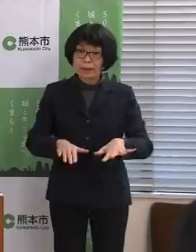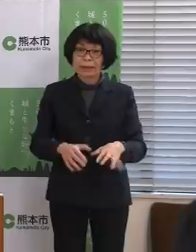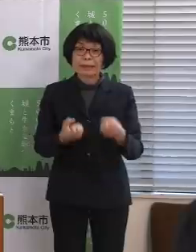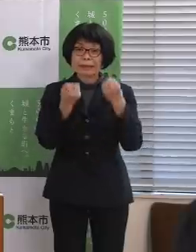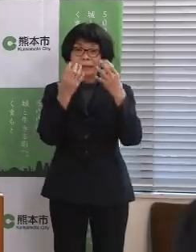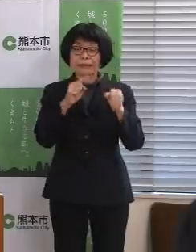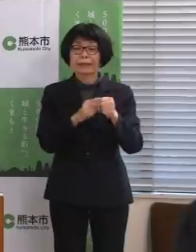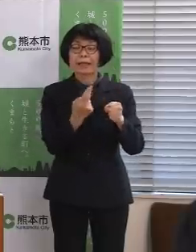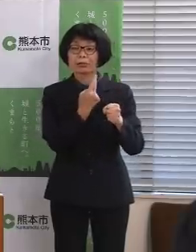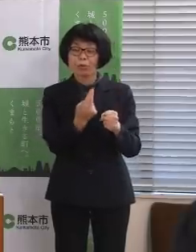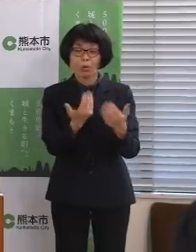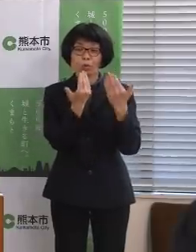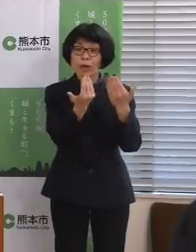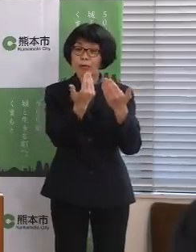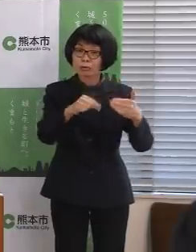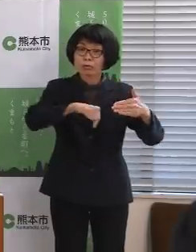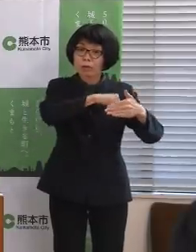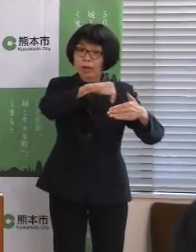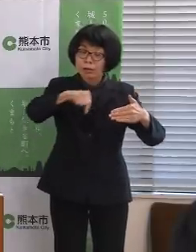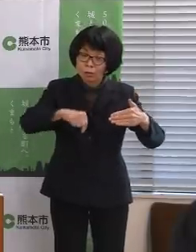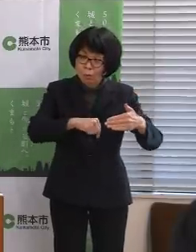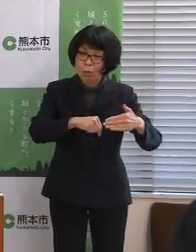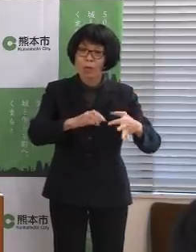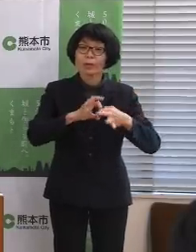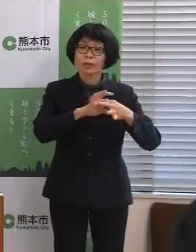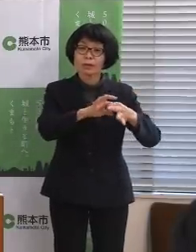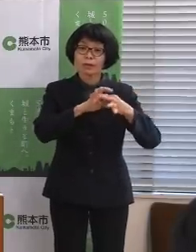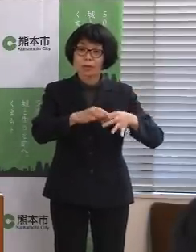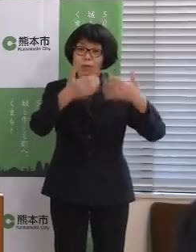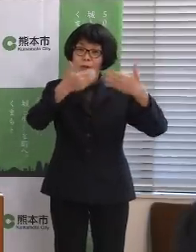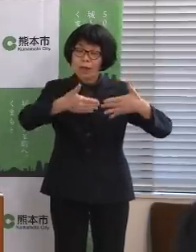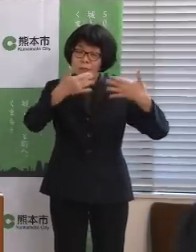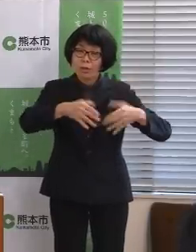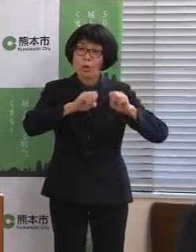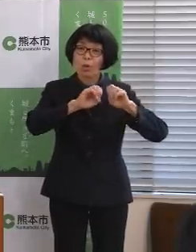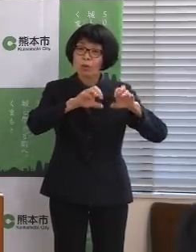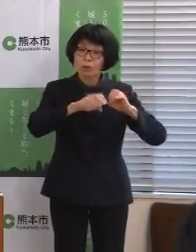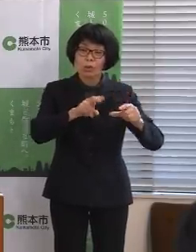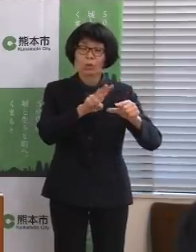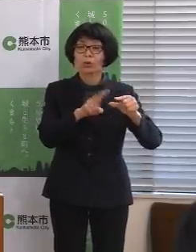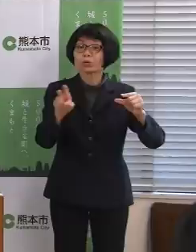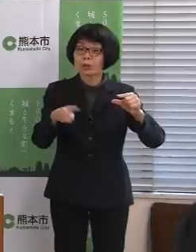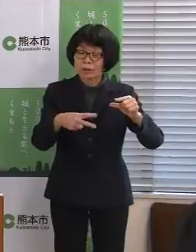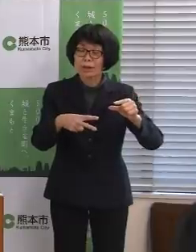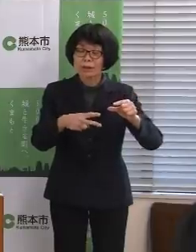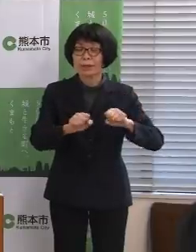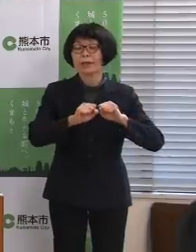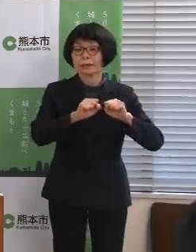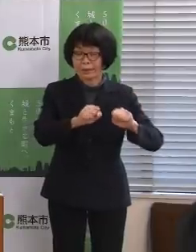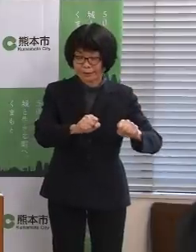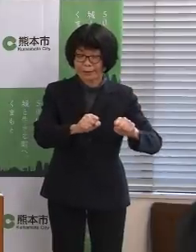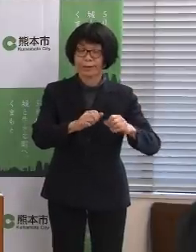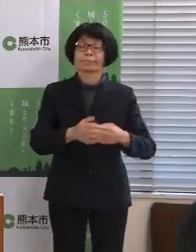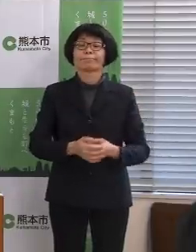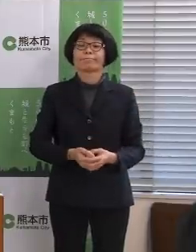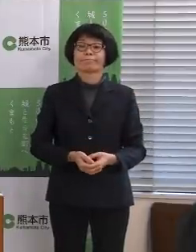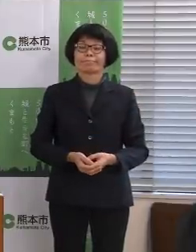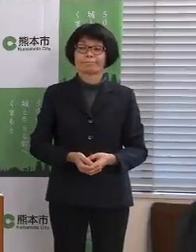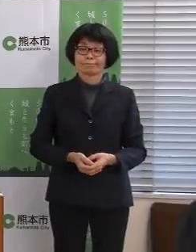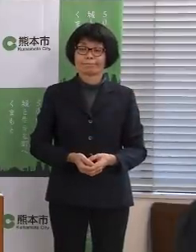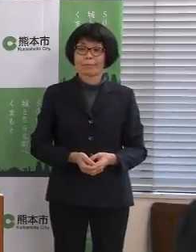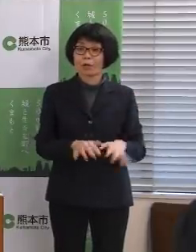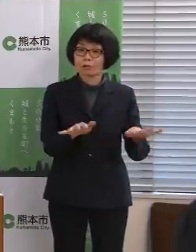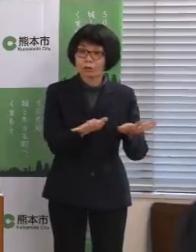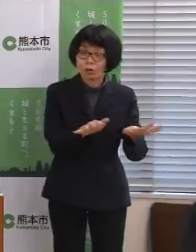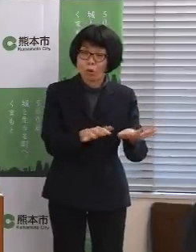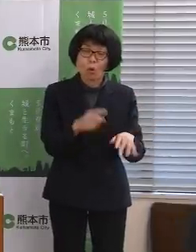年度の学習内容等に関するテレビ放映を中心に行いますことで児